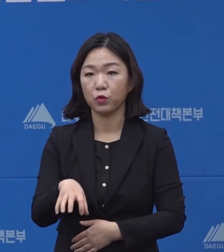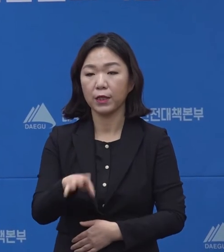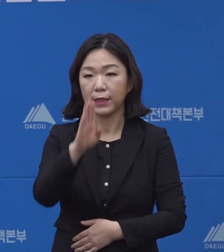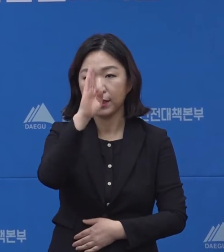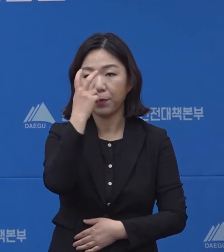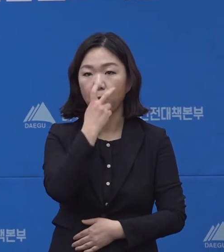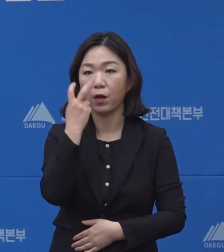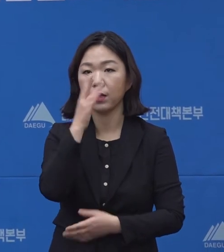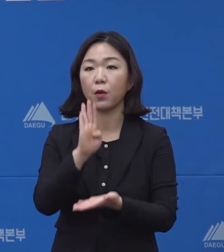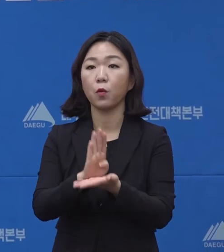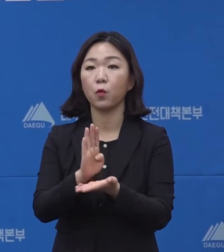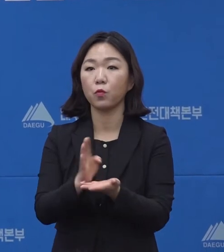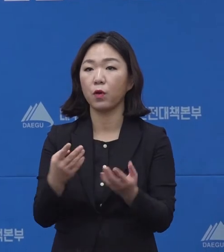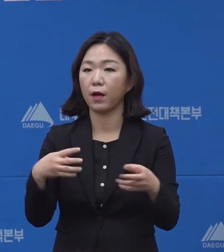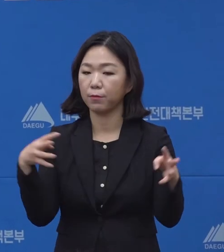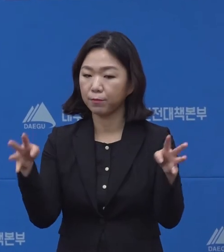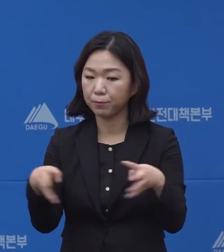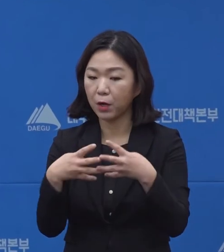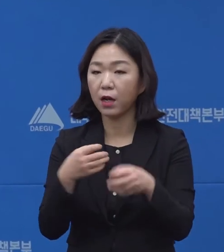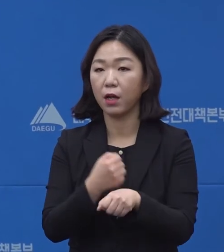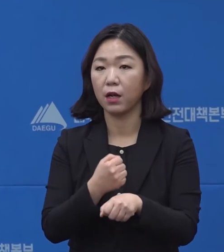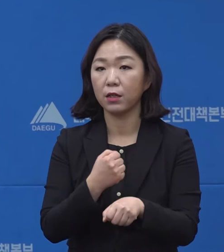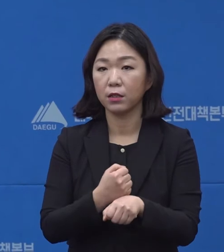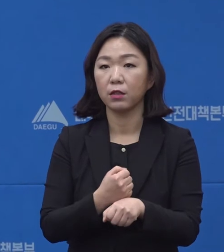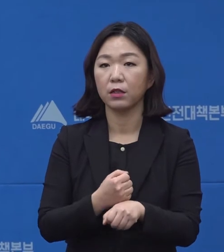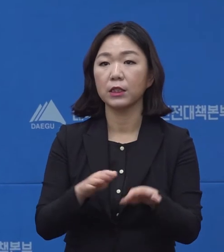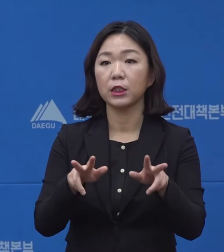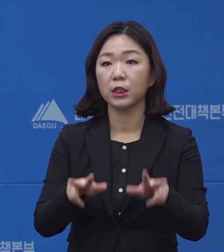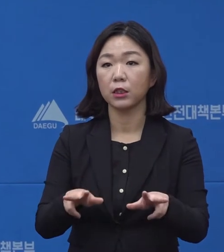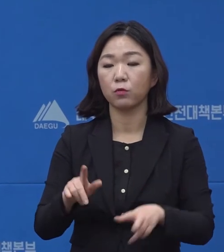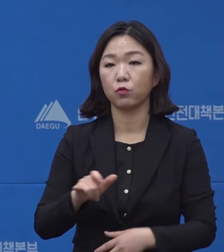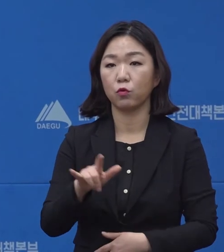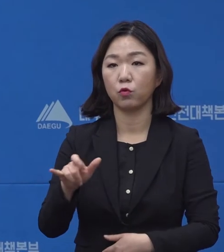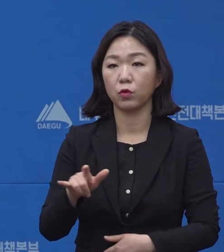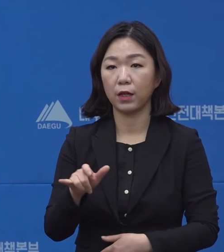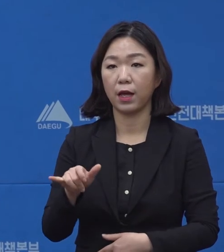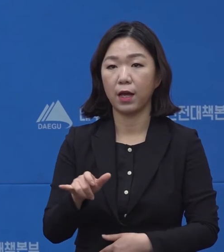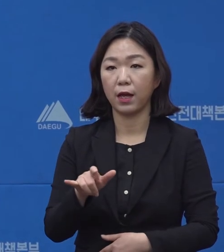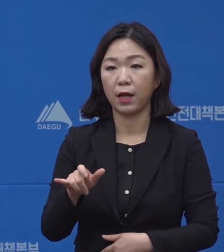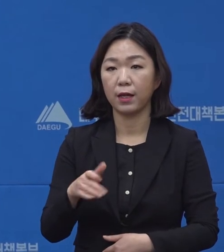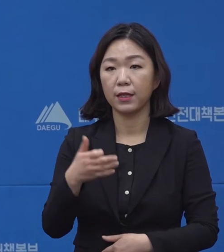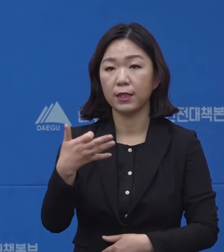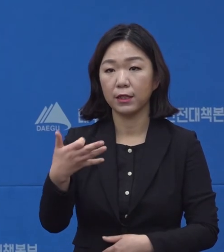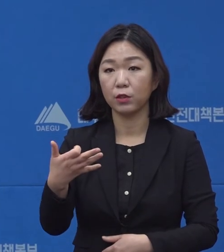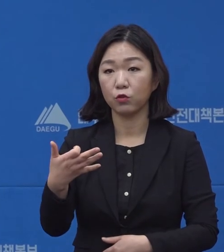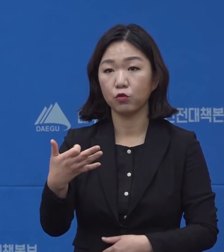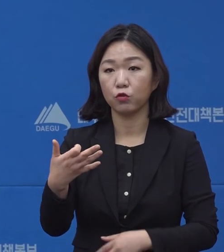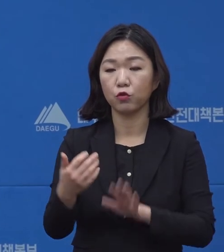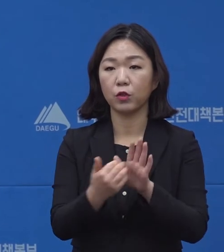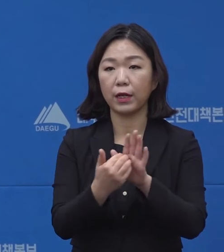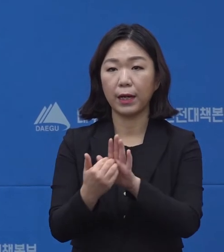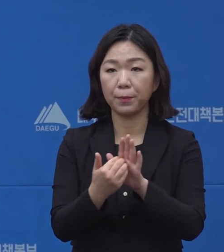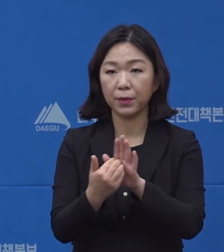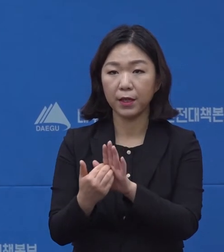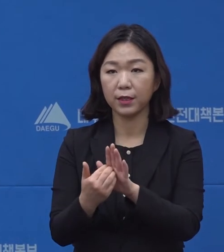질병관리본부와 협의하여 현재 코로나 바이러스 감염 중 19 대응 지침